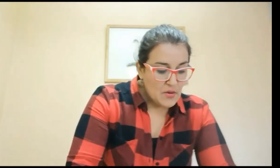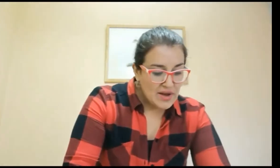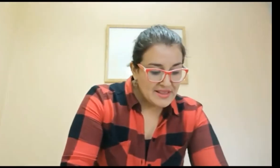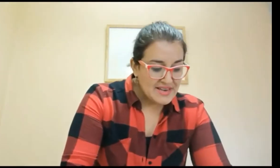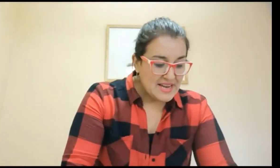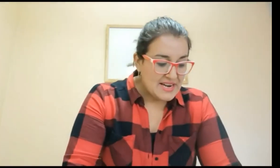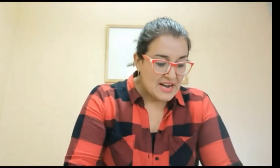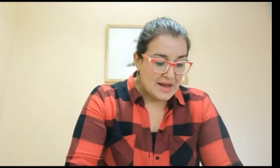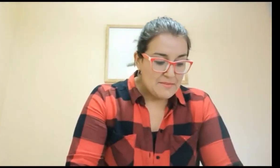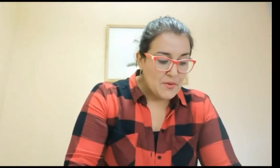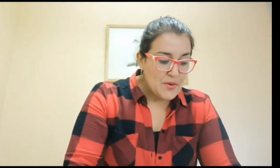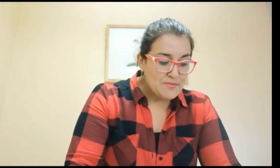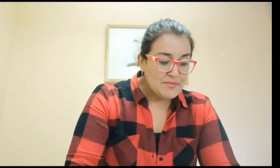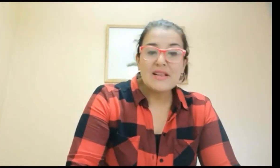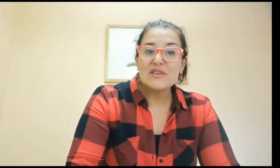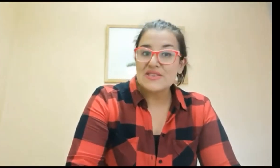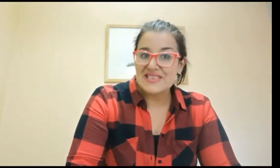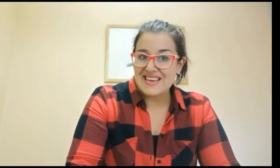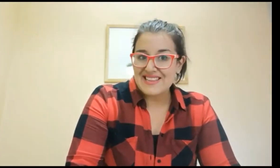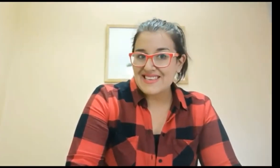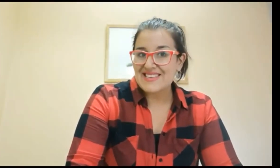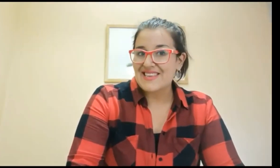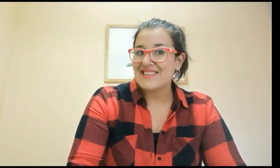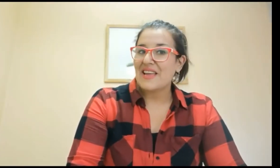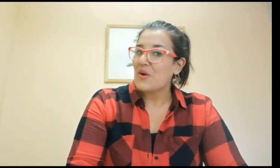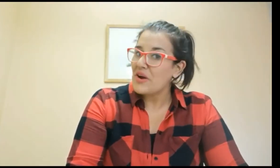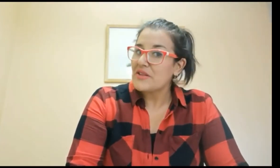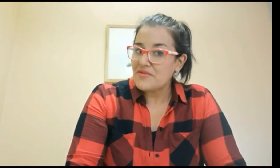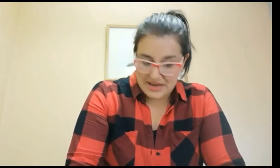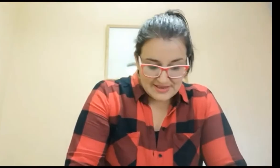Juan tenía en el campo 1.264 vacas.